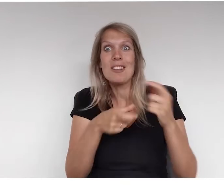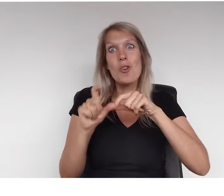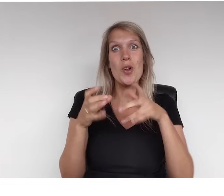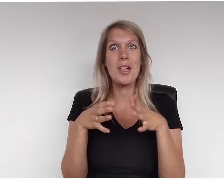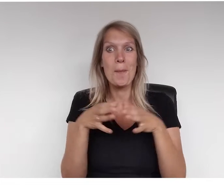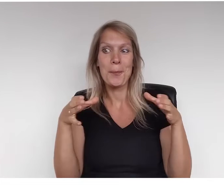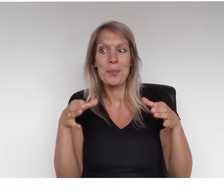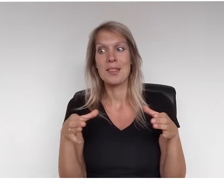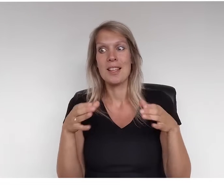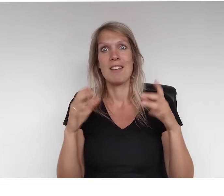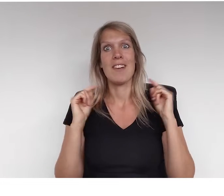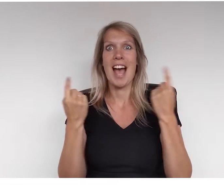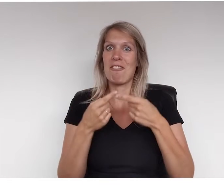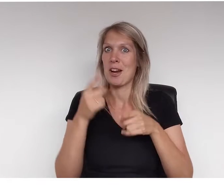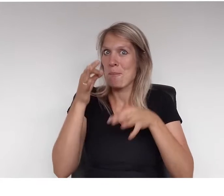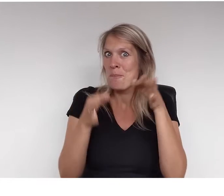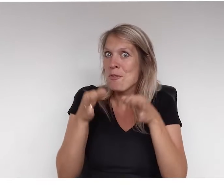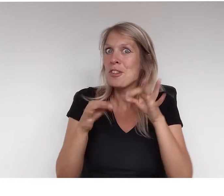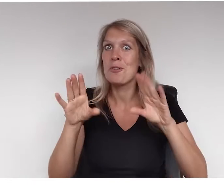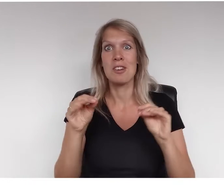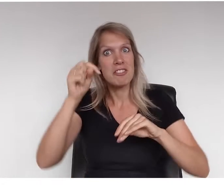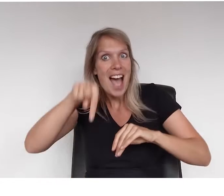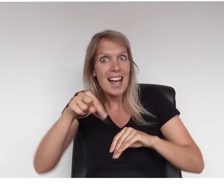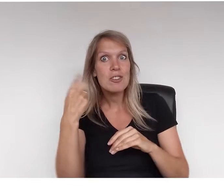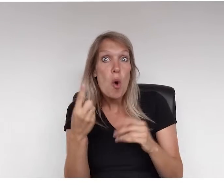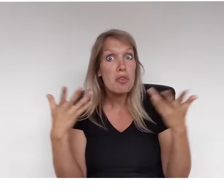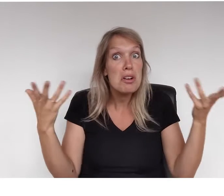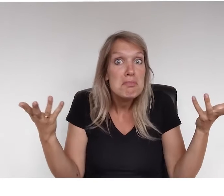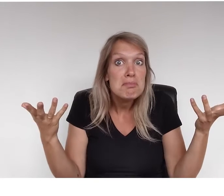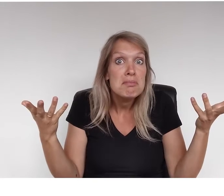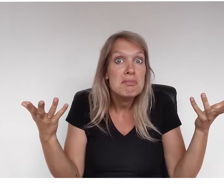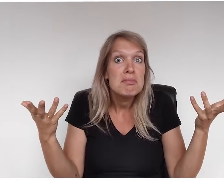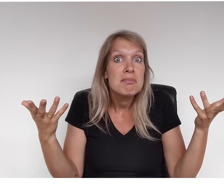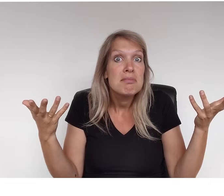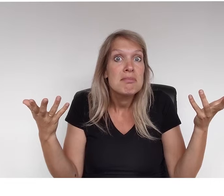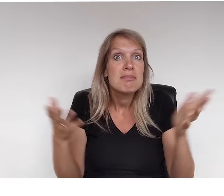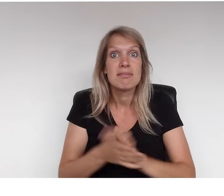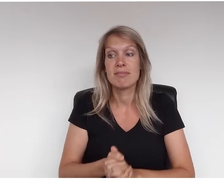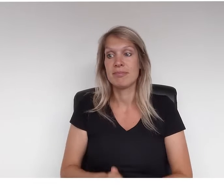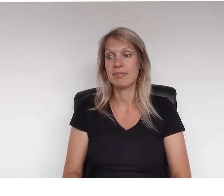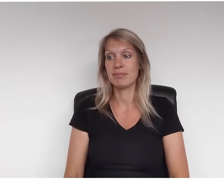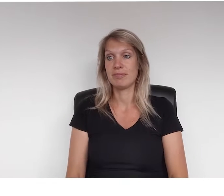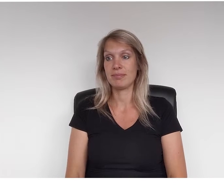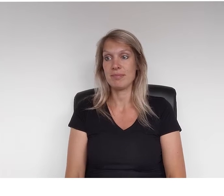een megastisch proefje. En vandaag gaat het over land en plant.